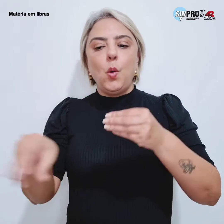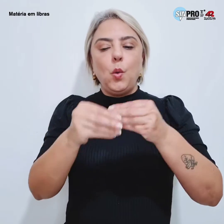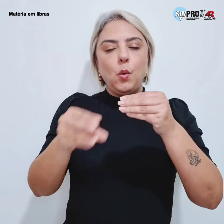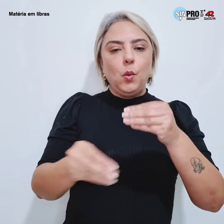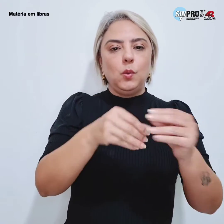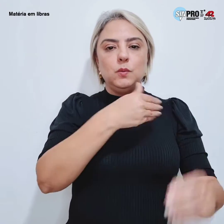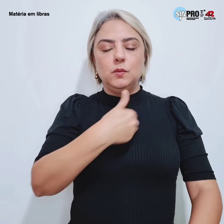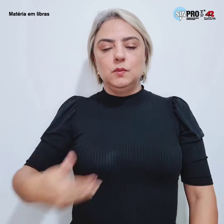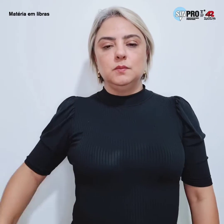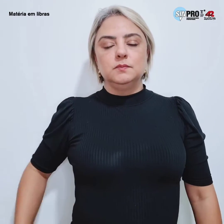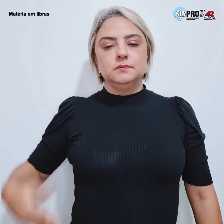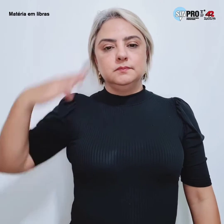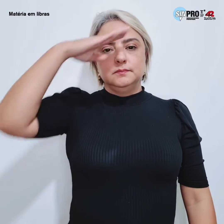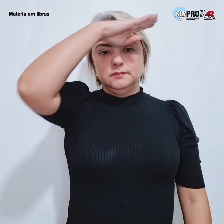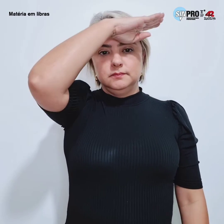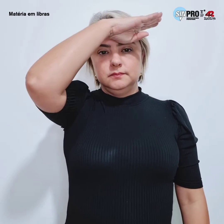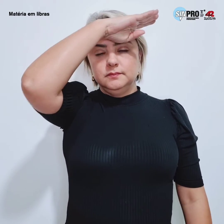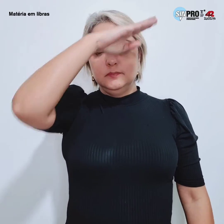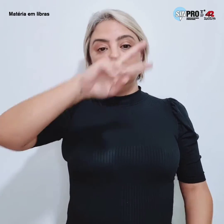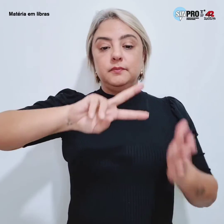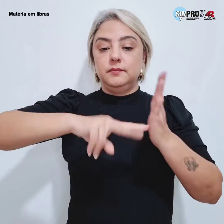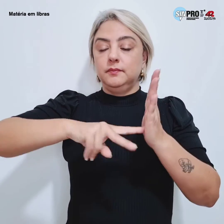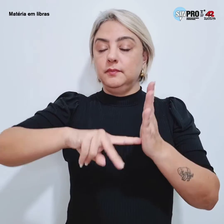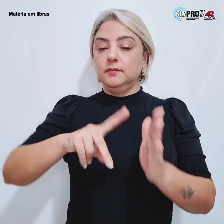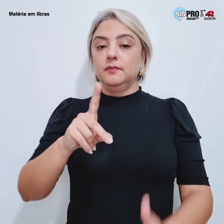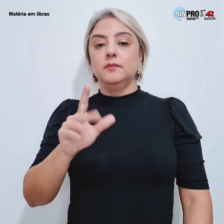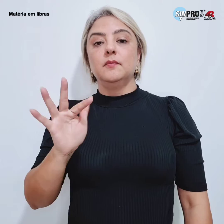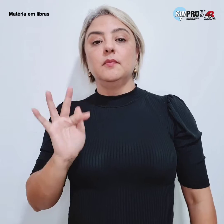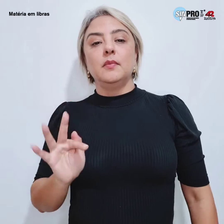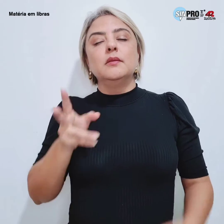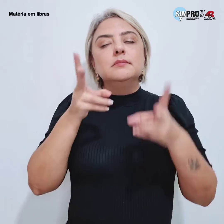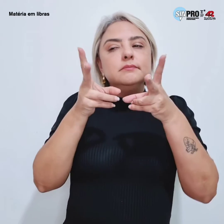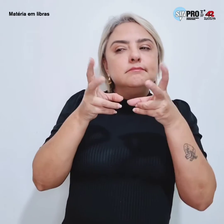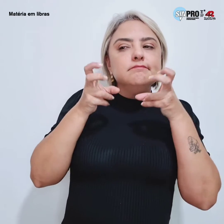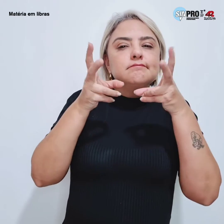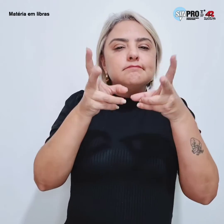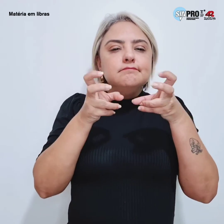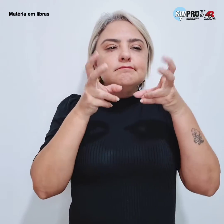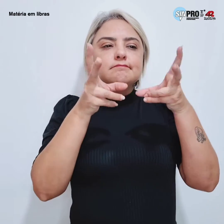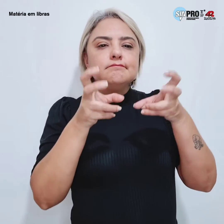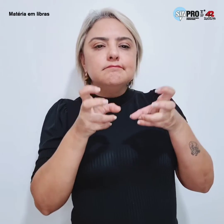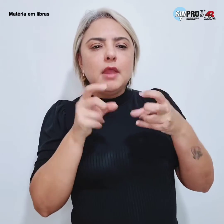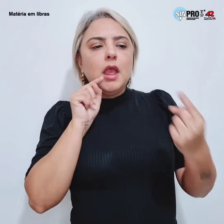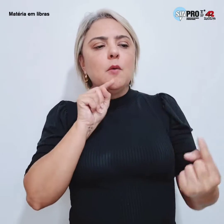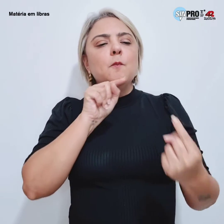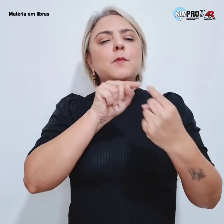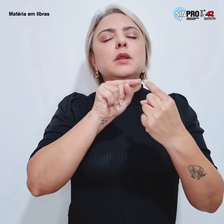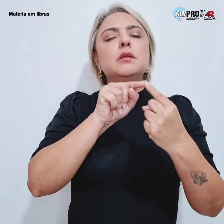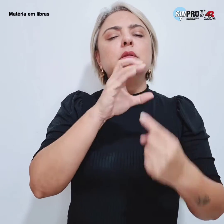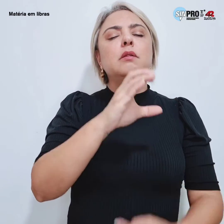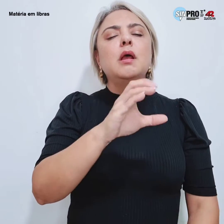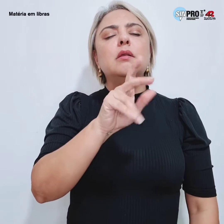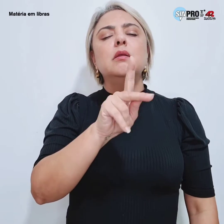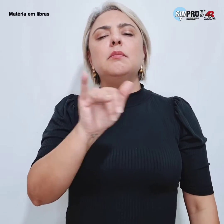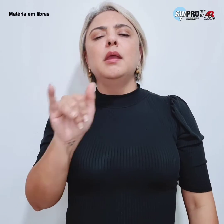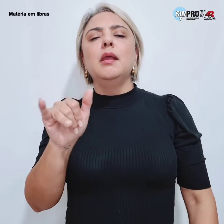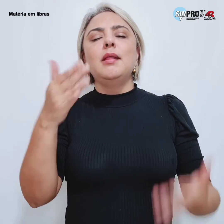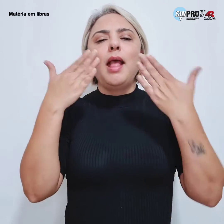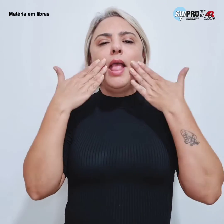governo Bolsonaro, o Simpro-DF observa o papel da CPI na exposição da realidade